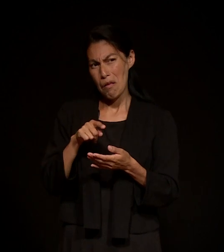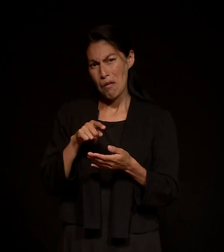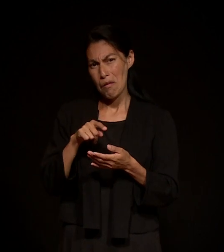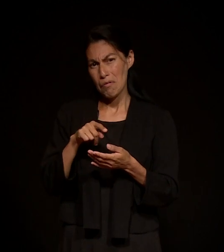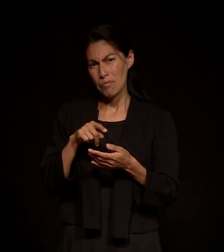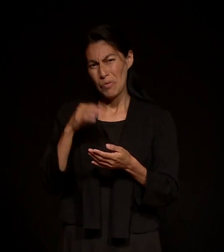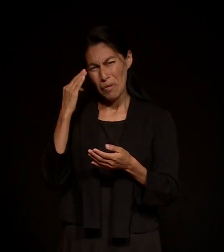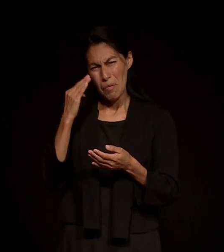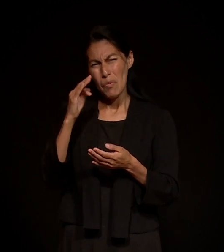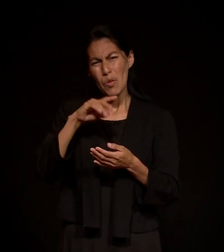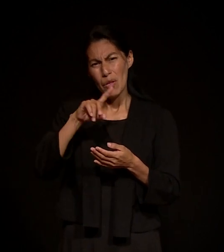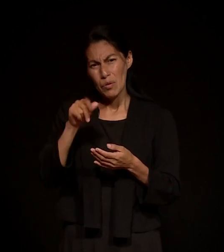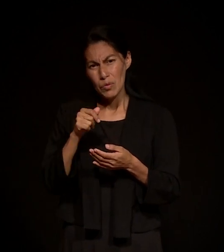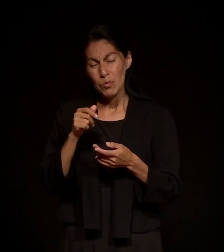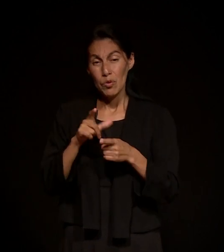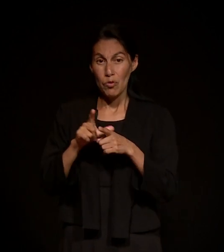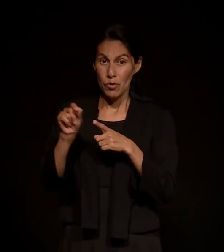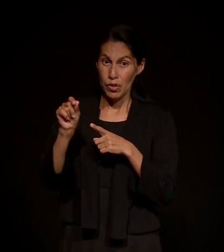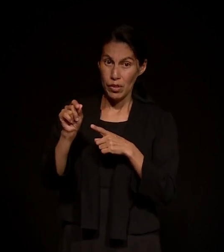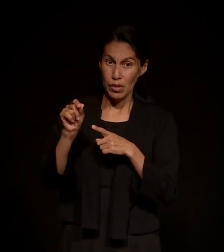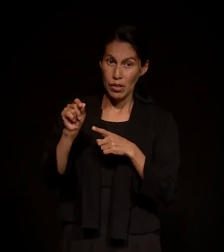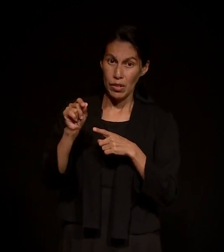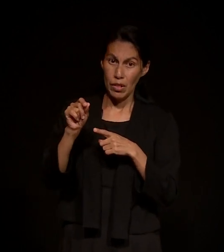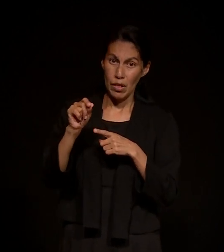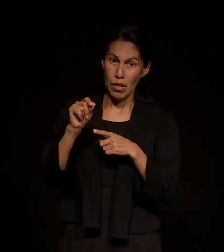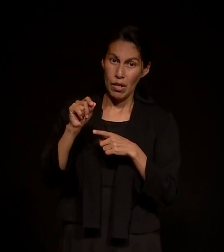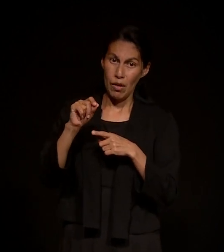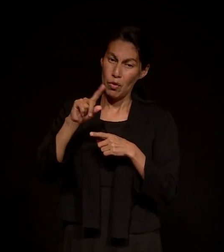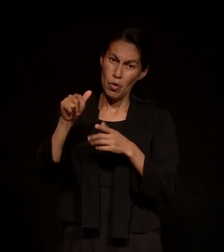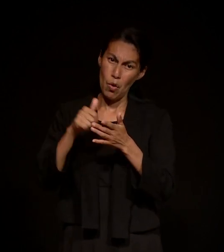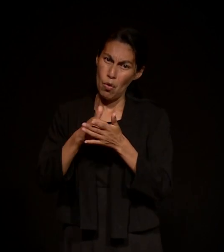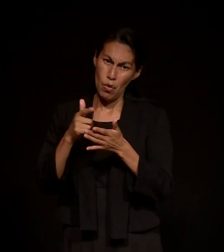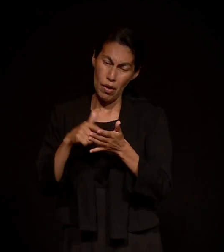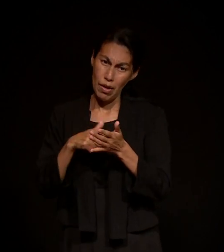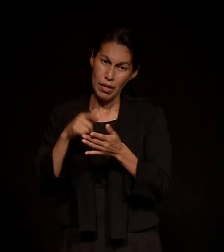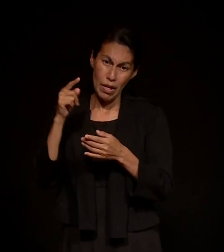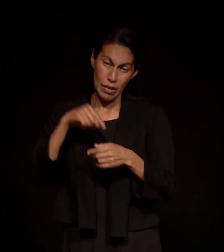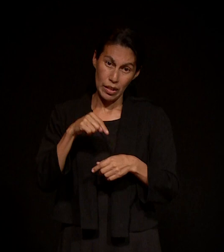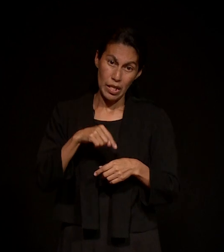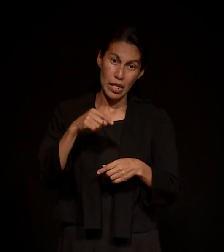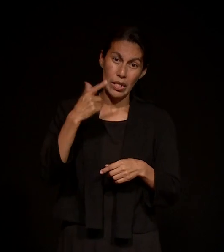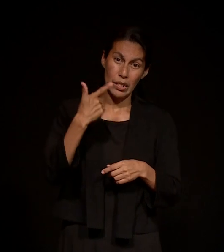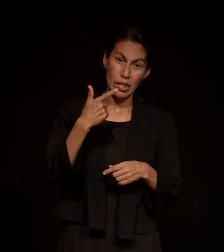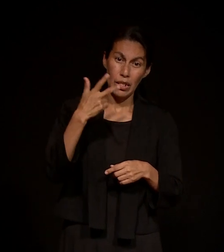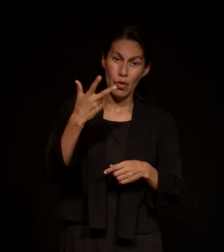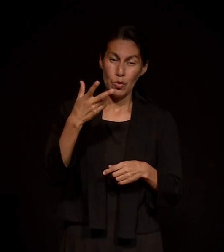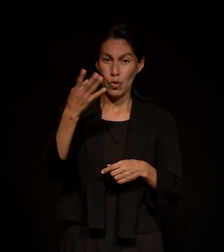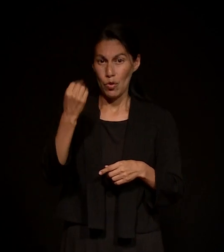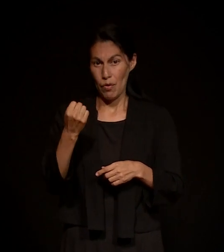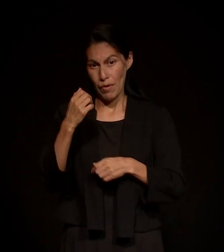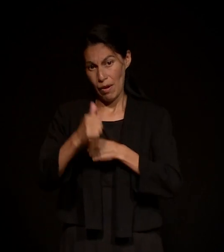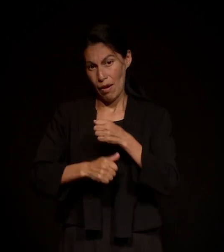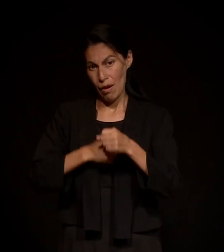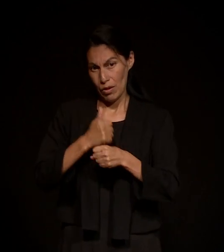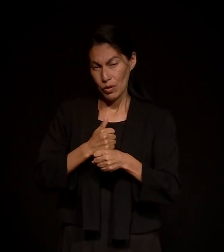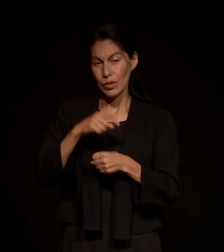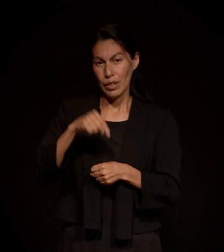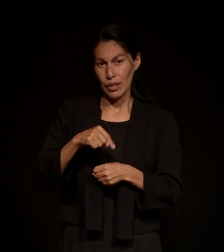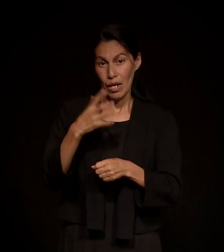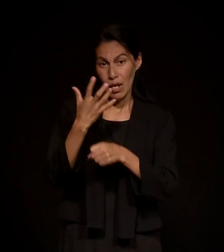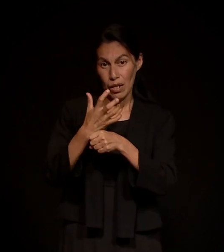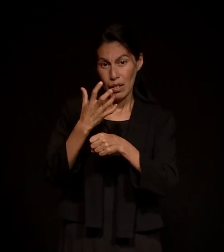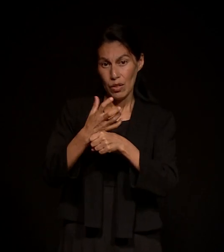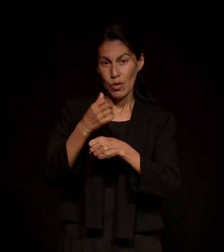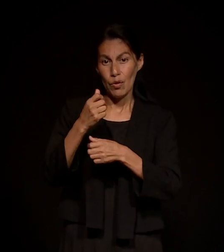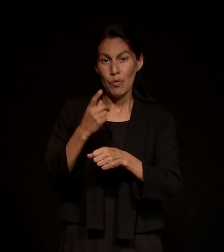así, entonces después de venir acá y aquí cumplí 7 últimos años. ¿En los 5 años? En